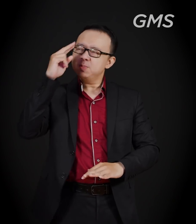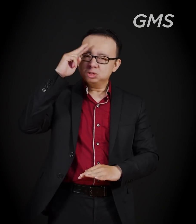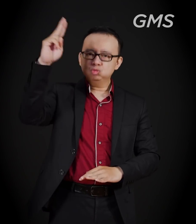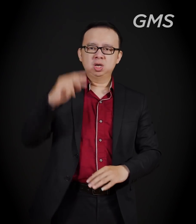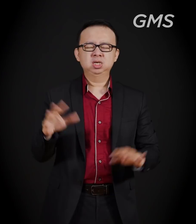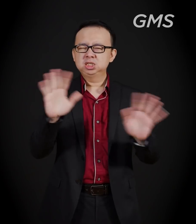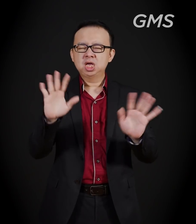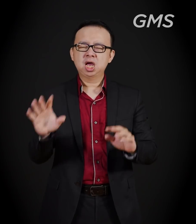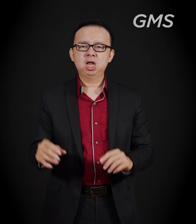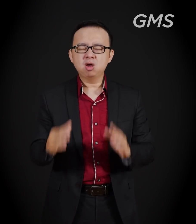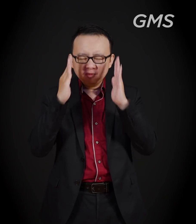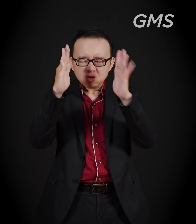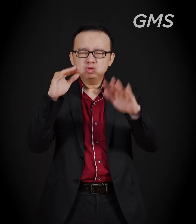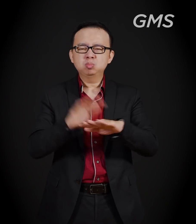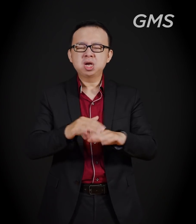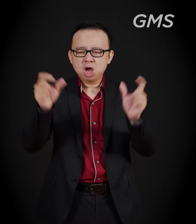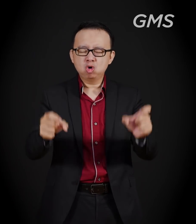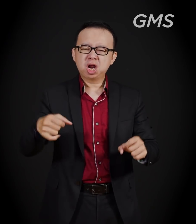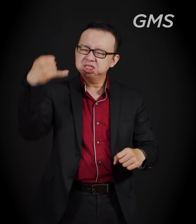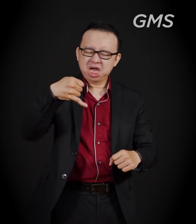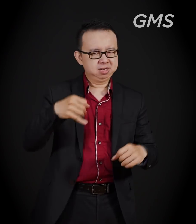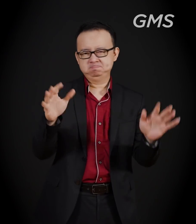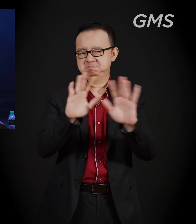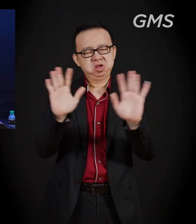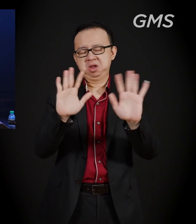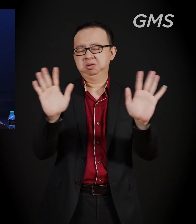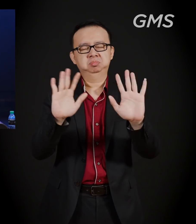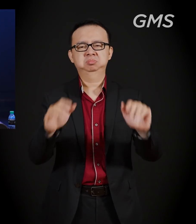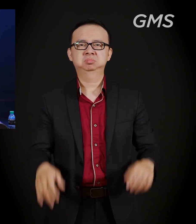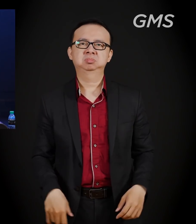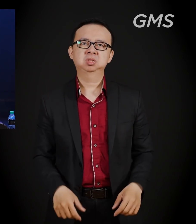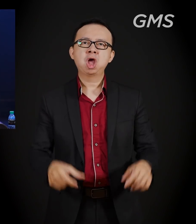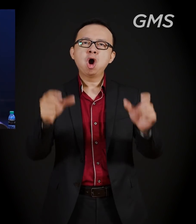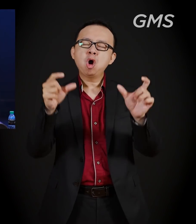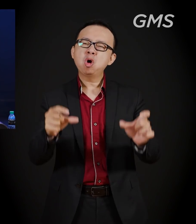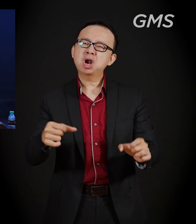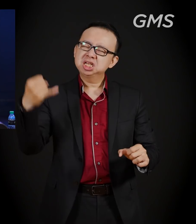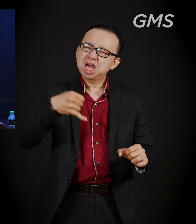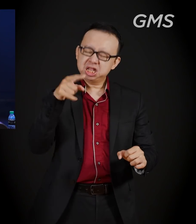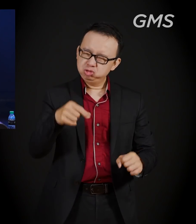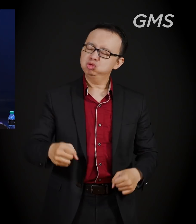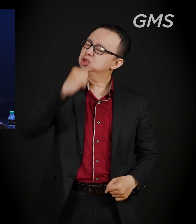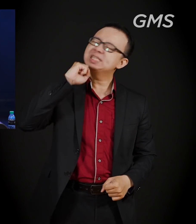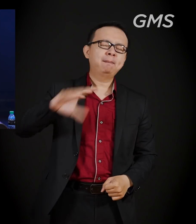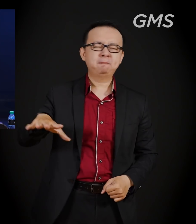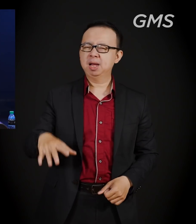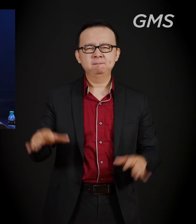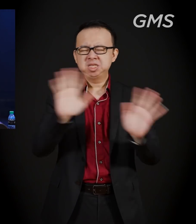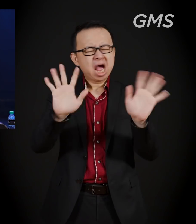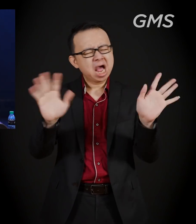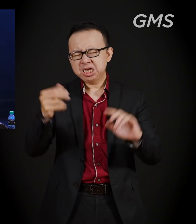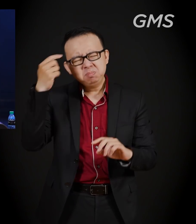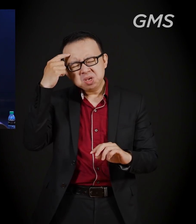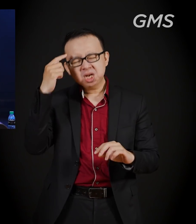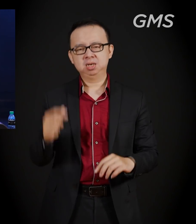berani katakan, haters is waste. Haters itu sampah. Jangan sampai